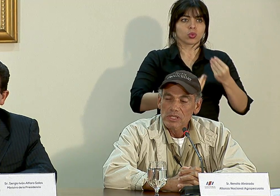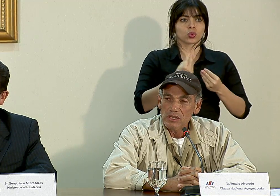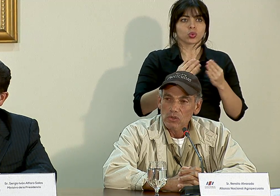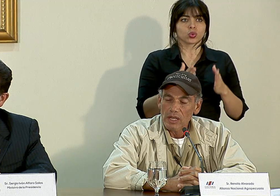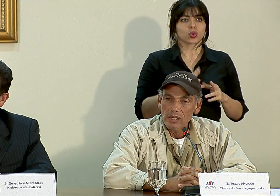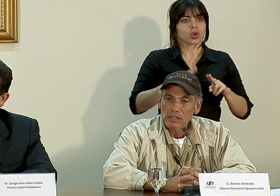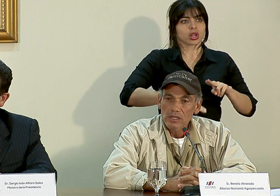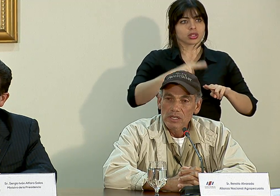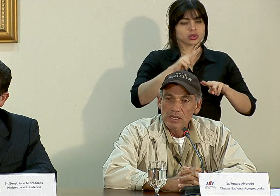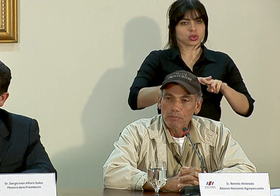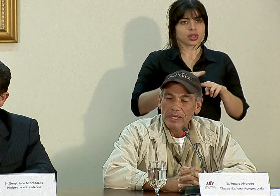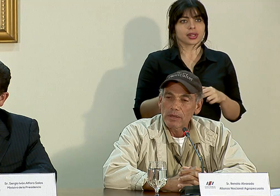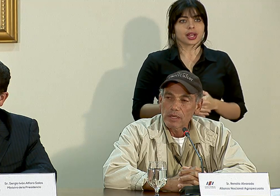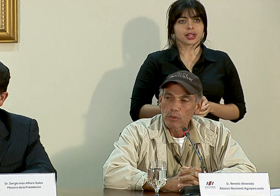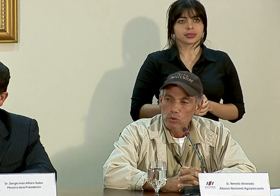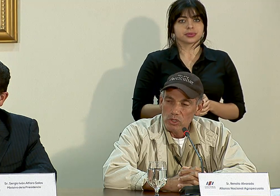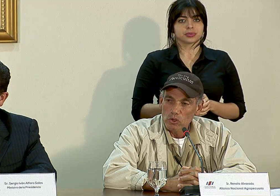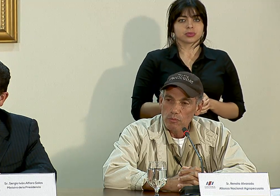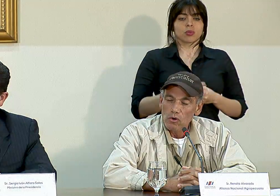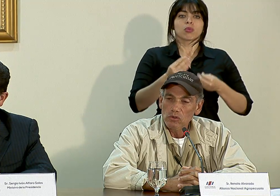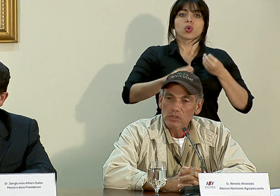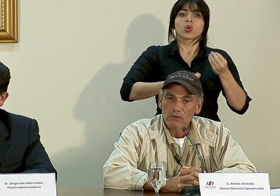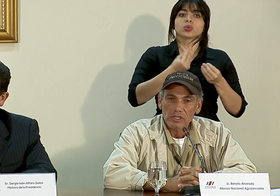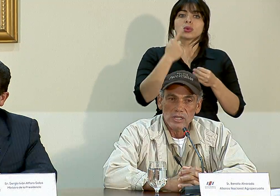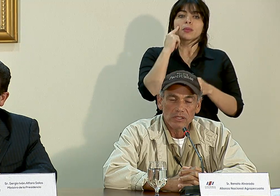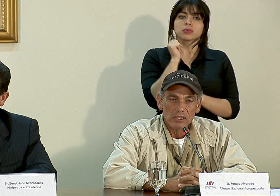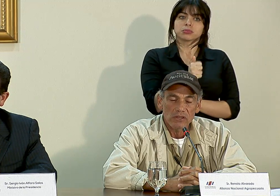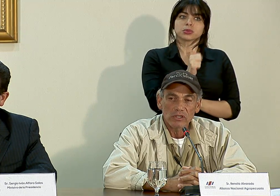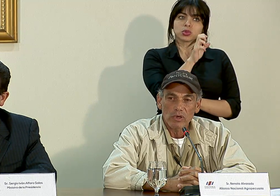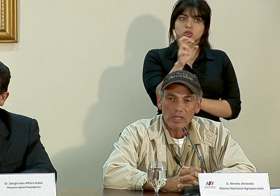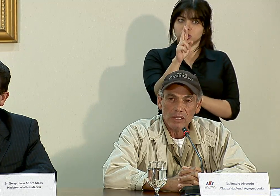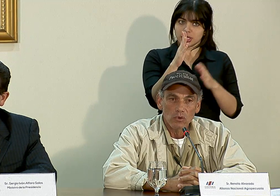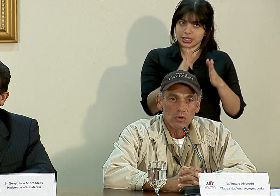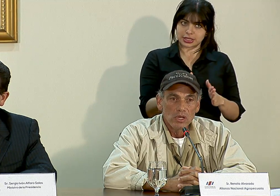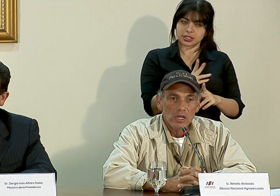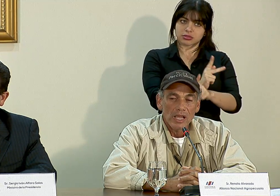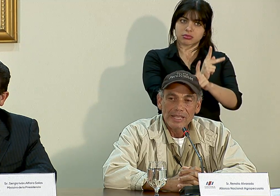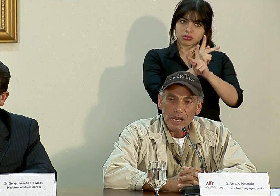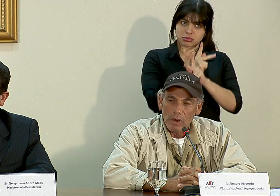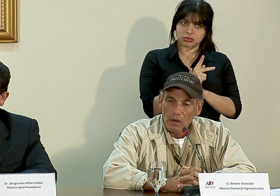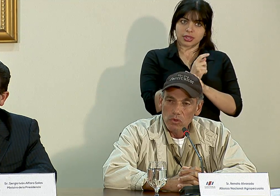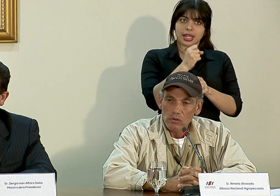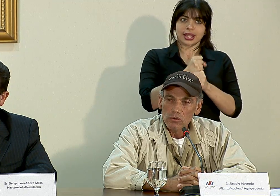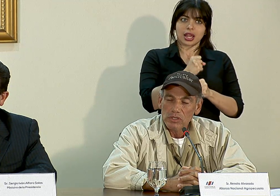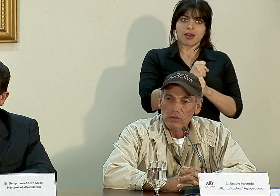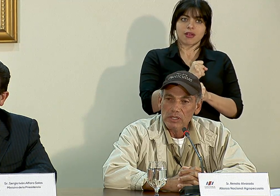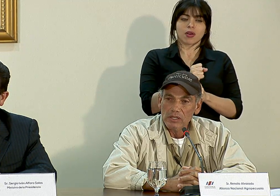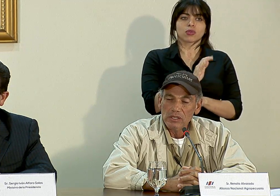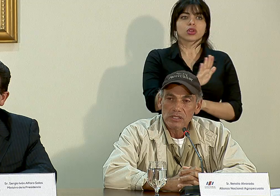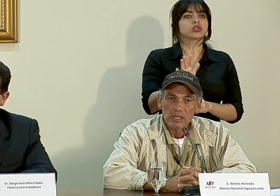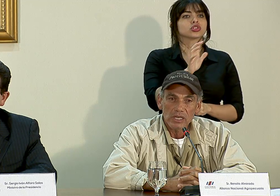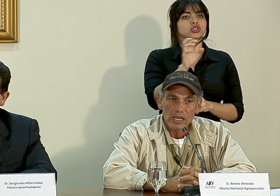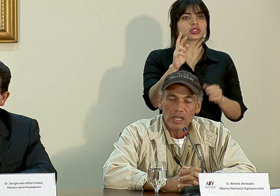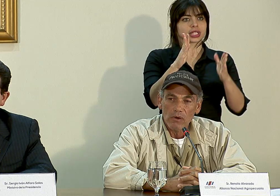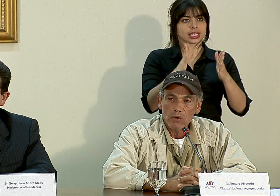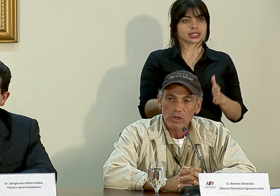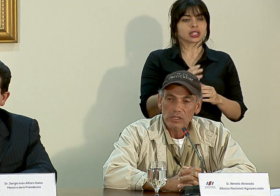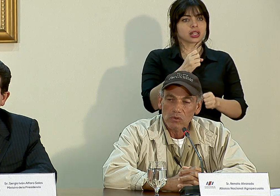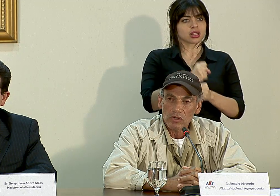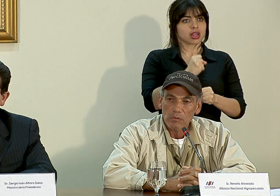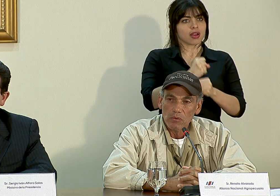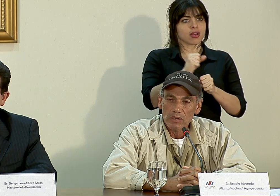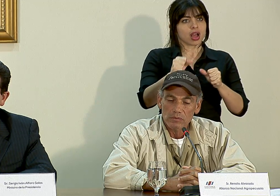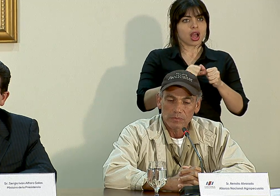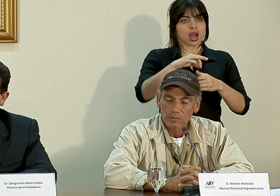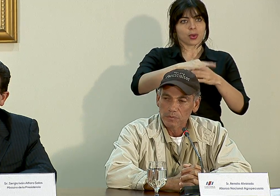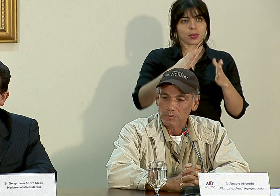productos nacionales producidos por los costarricenses y resguardando el trabajo de los costarricenses y el trabajo en el